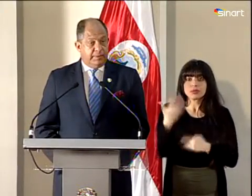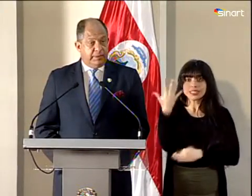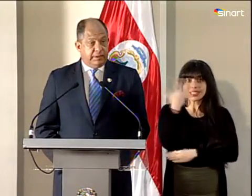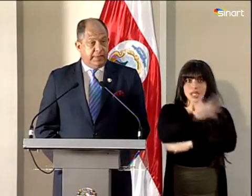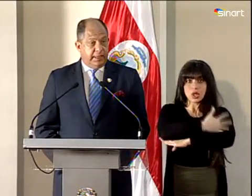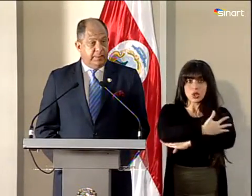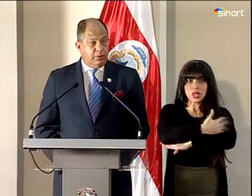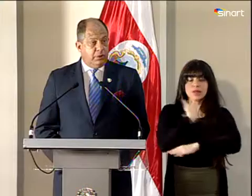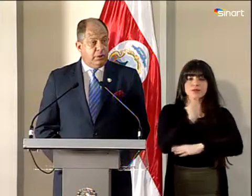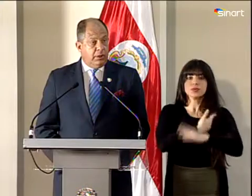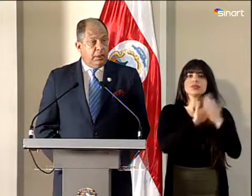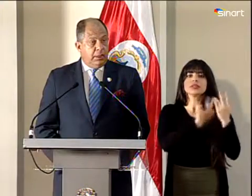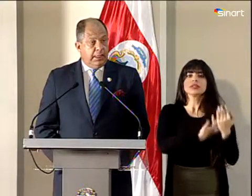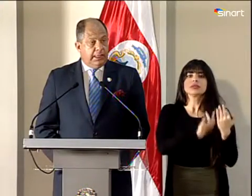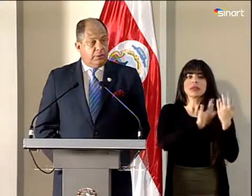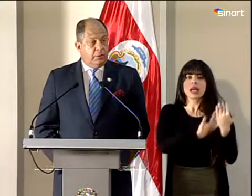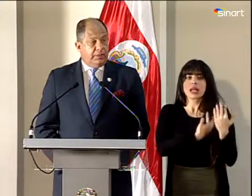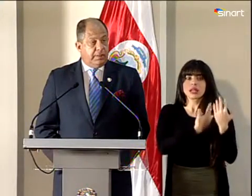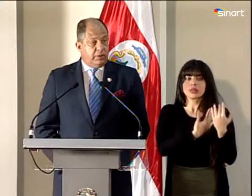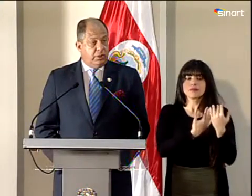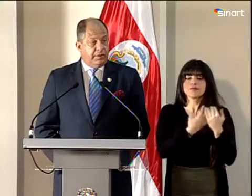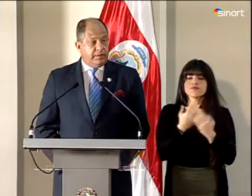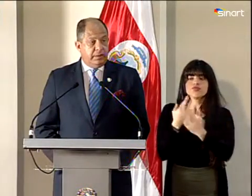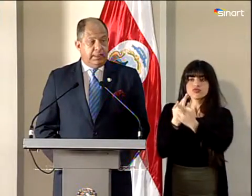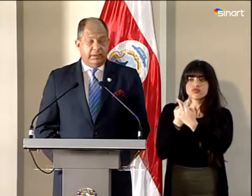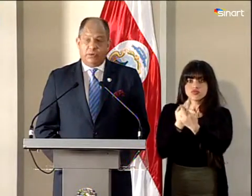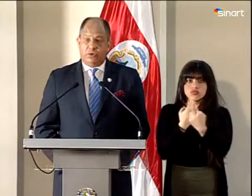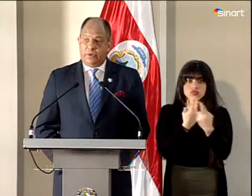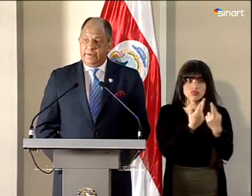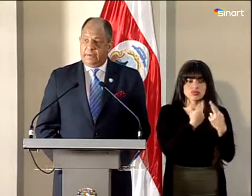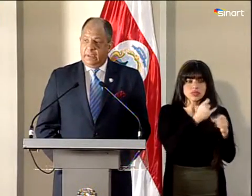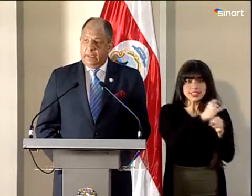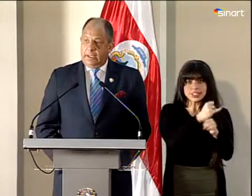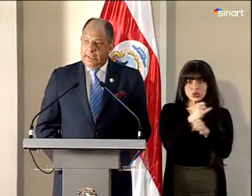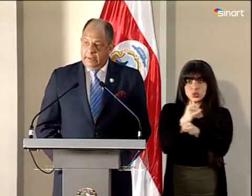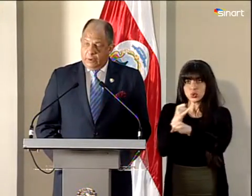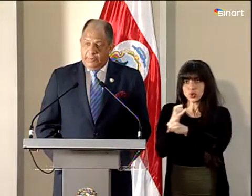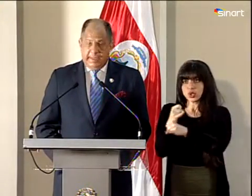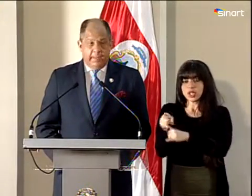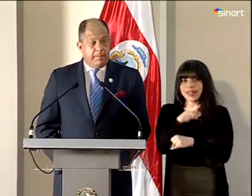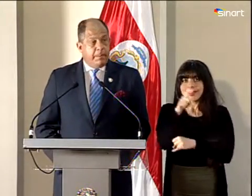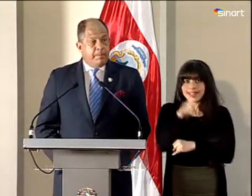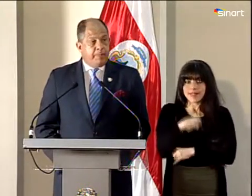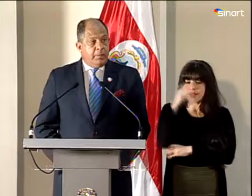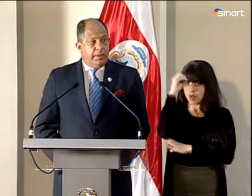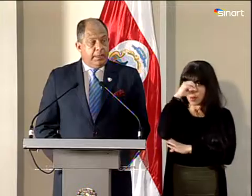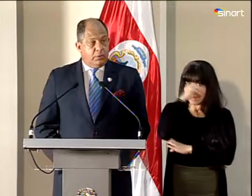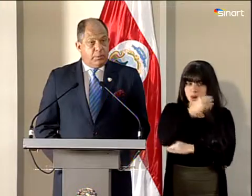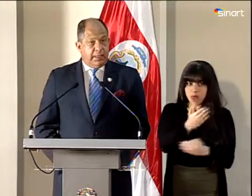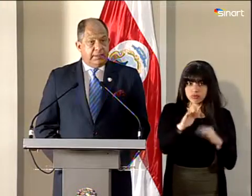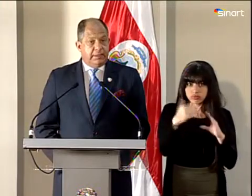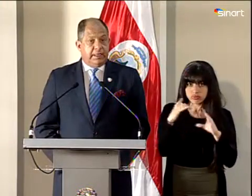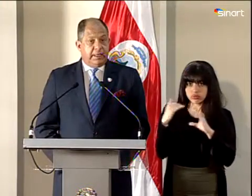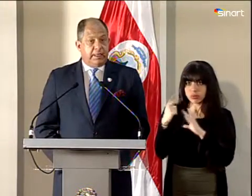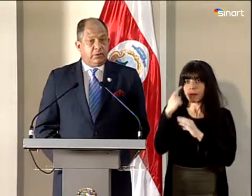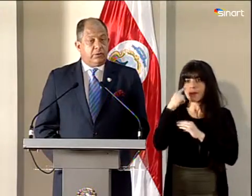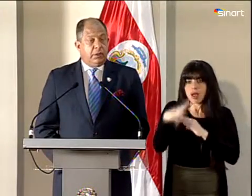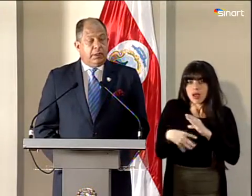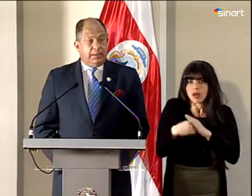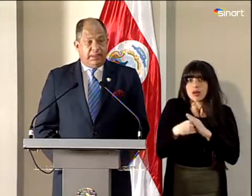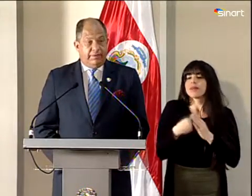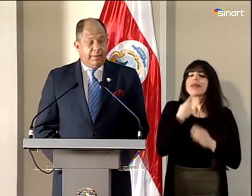días esperaremos las observaciones de las instituciones que deben opinar para incorporarlas a ese